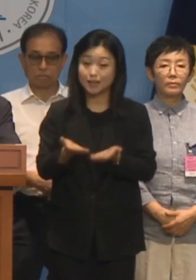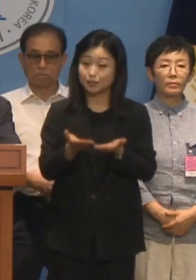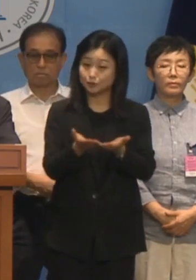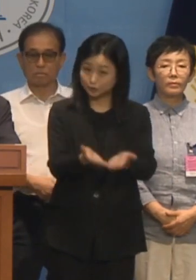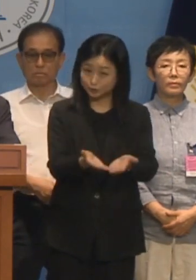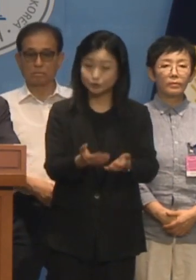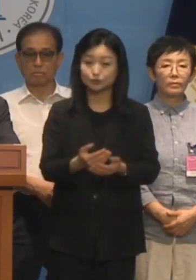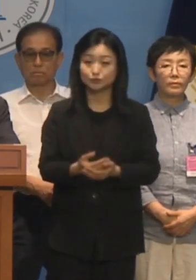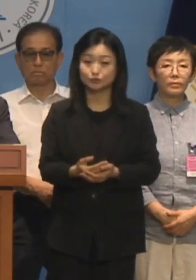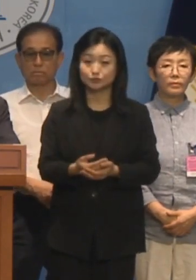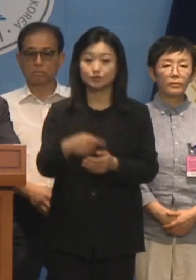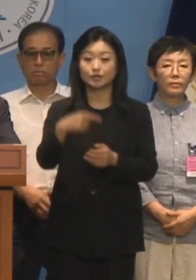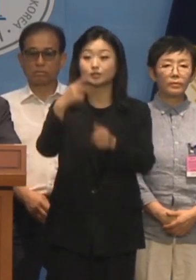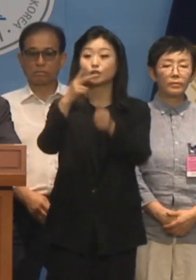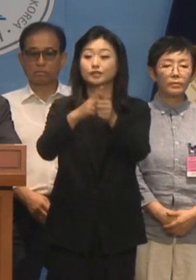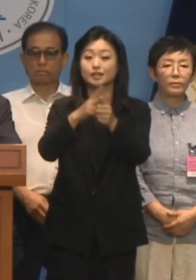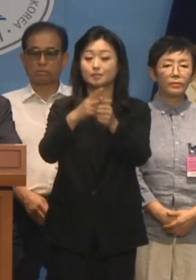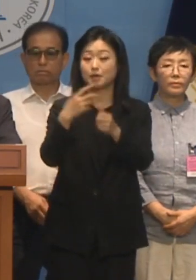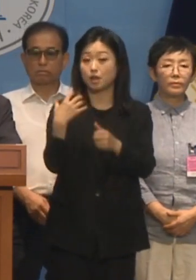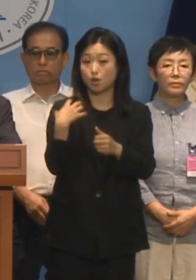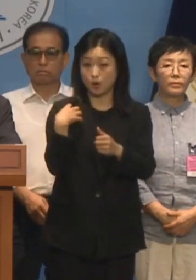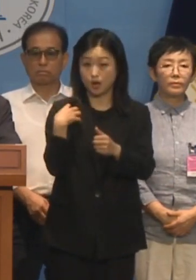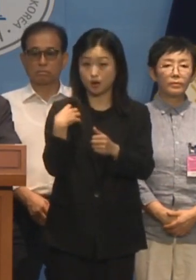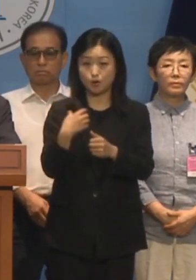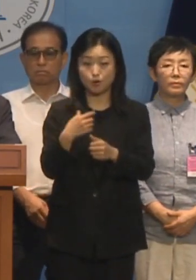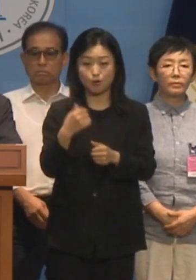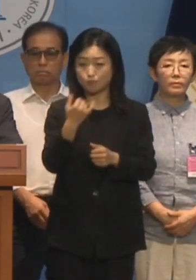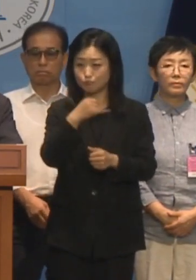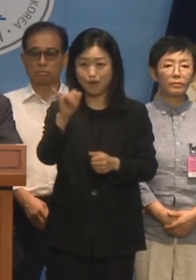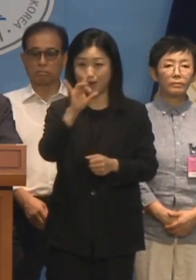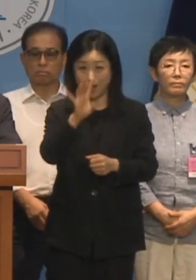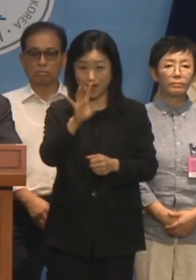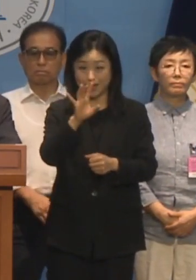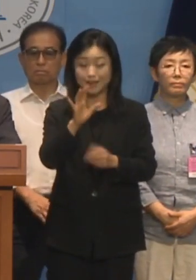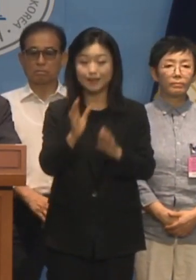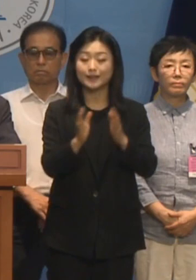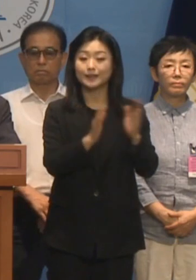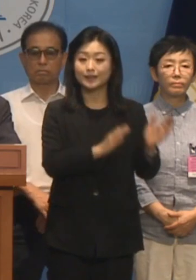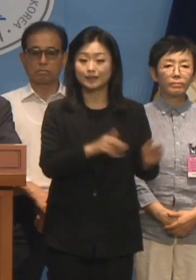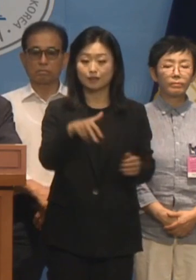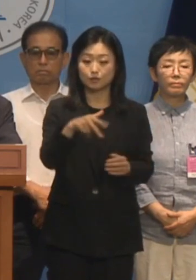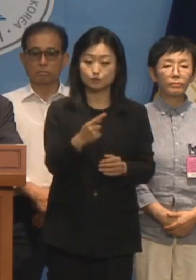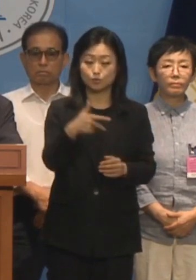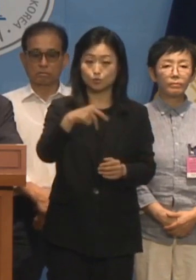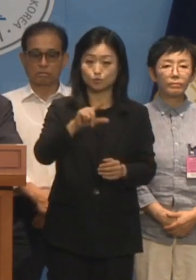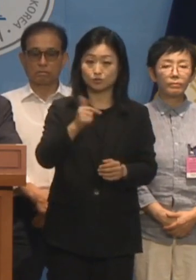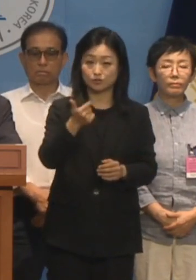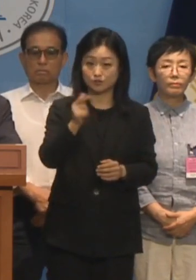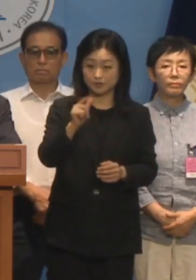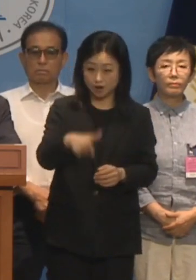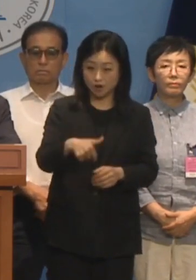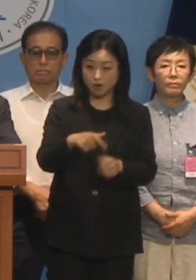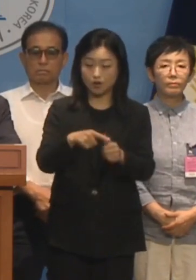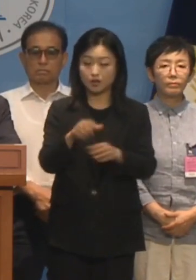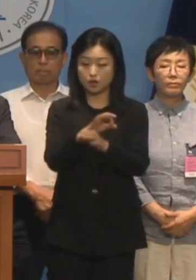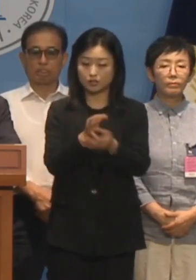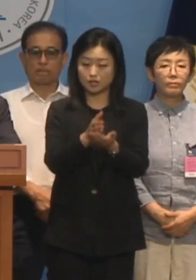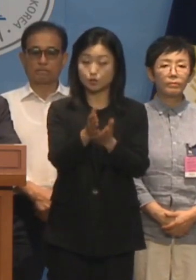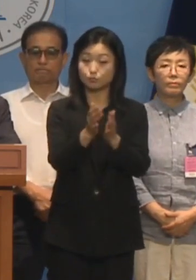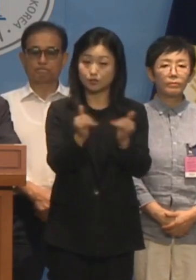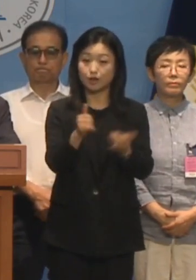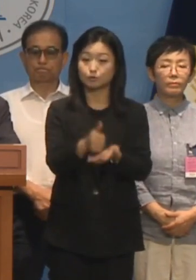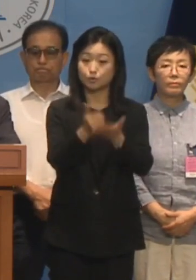교육인으로서 하자가 없어야 하겠습니다. 조전혁 예비후보는 대학에서 후진을 양성하는 경제학자로서